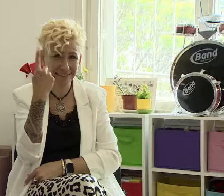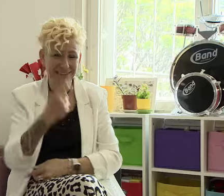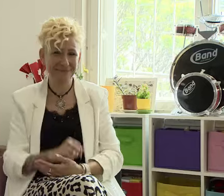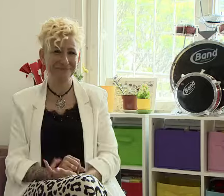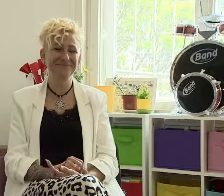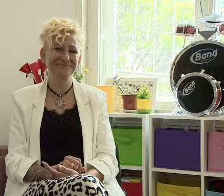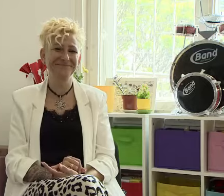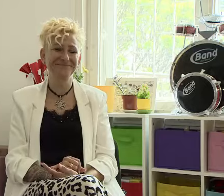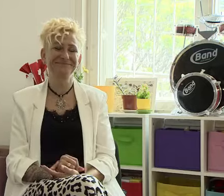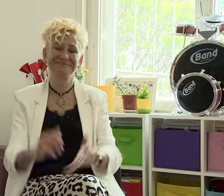едно.